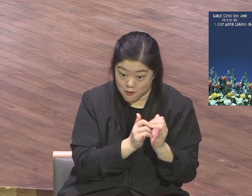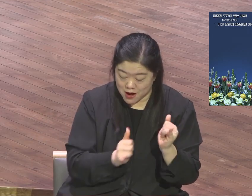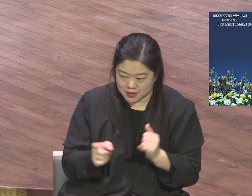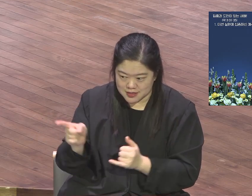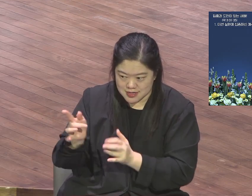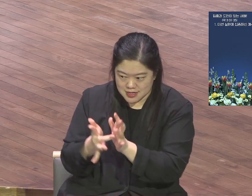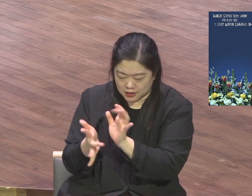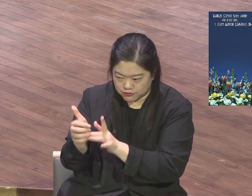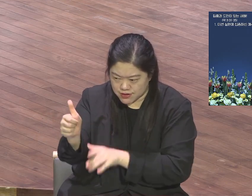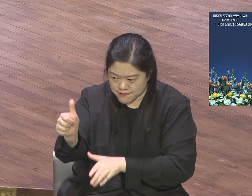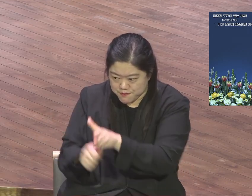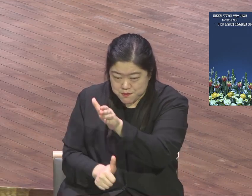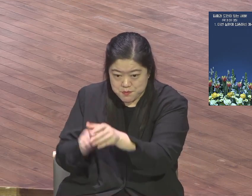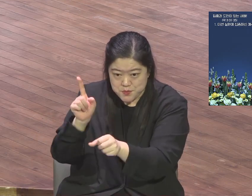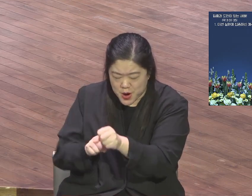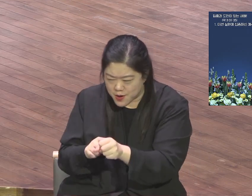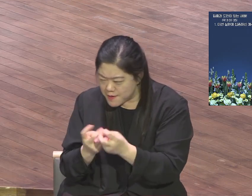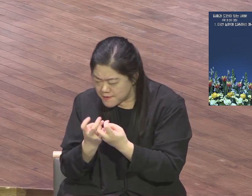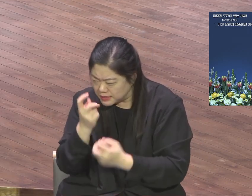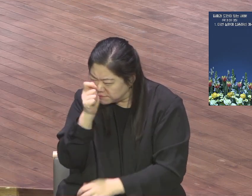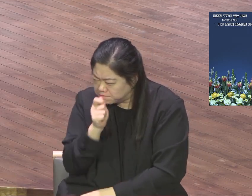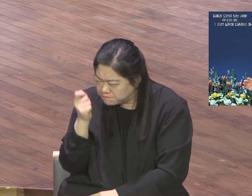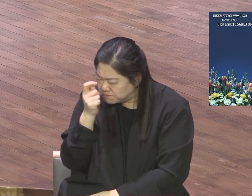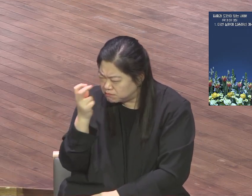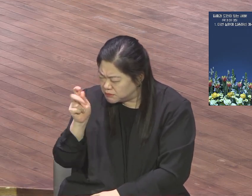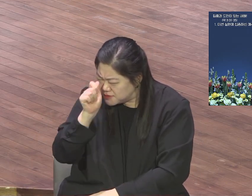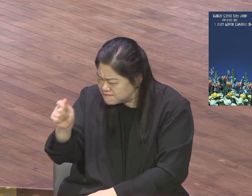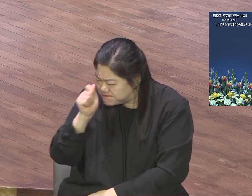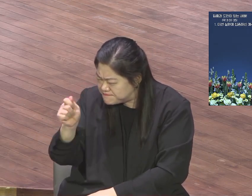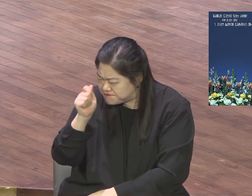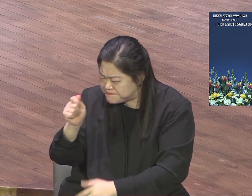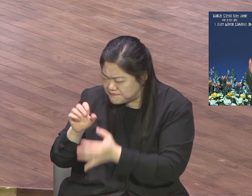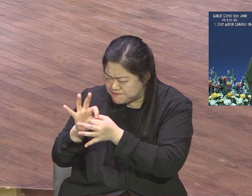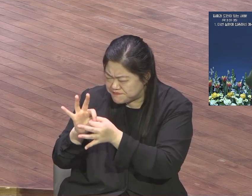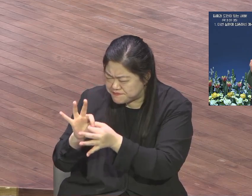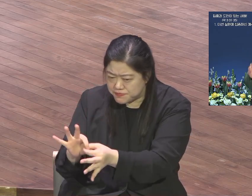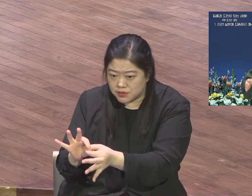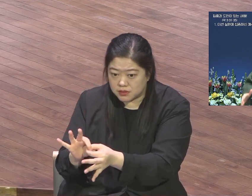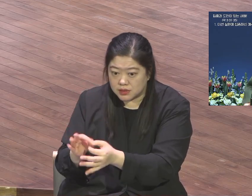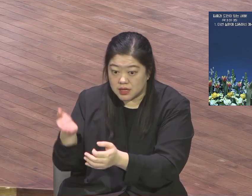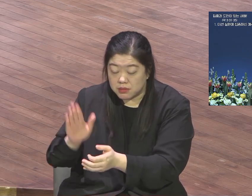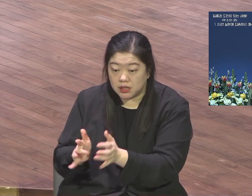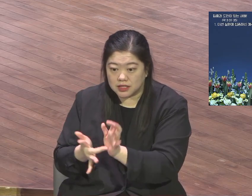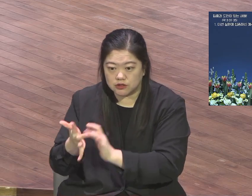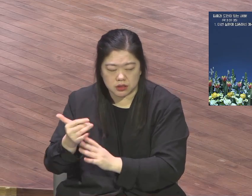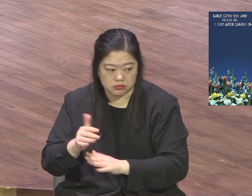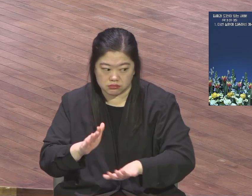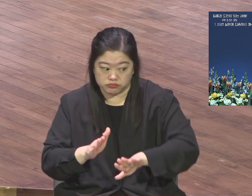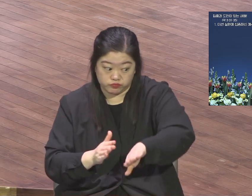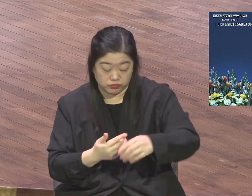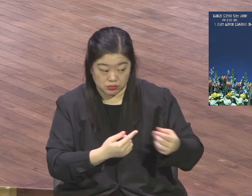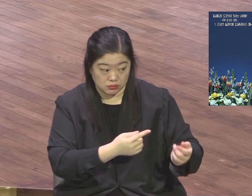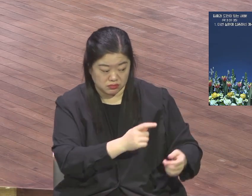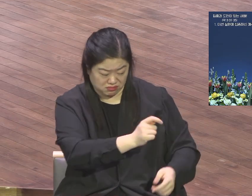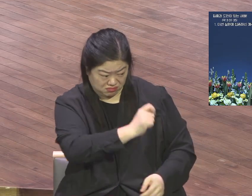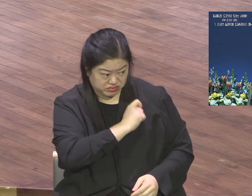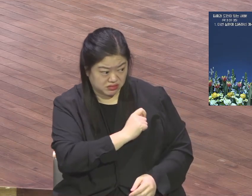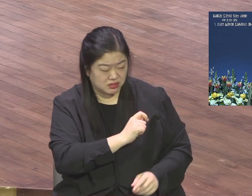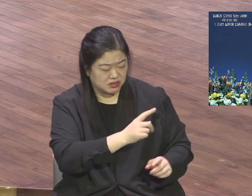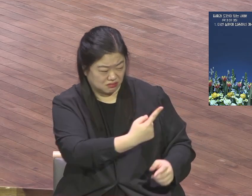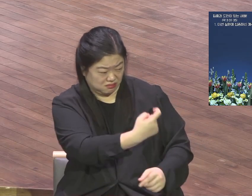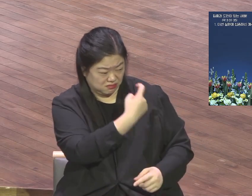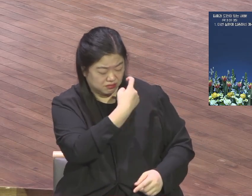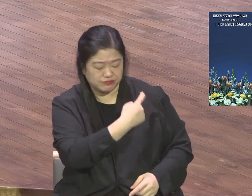따라다니면서 그렇게 공갈 협박을 치는데도 개의치 아니하고 계속해서 복음 전파만 했어요.